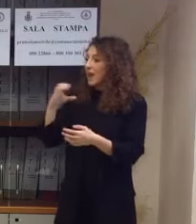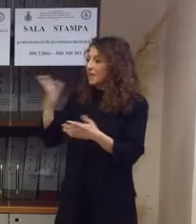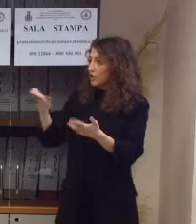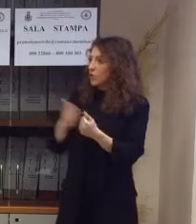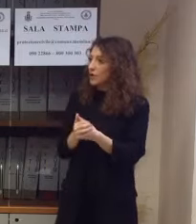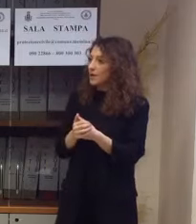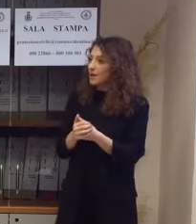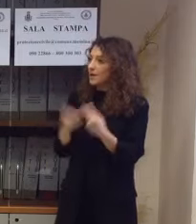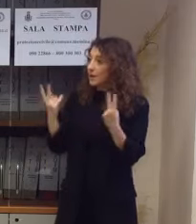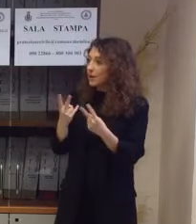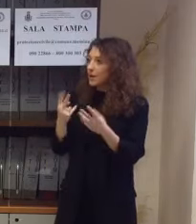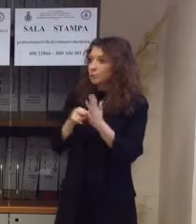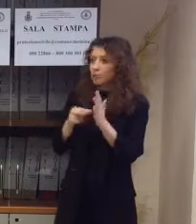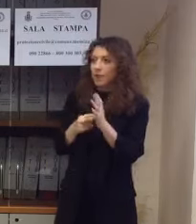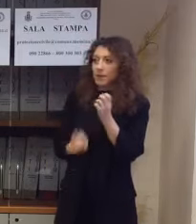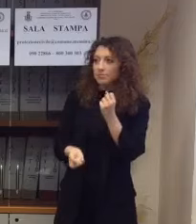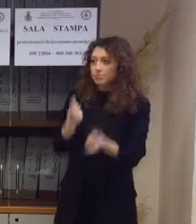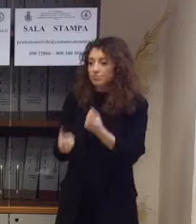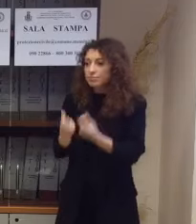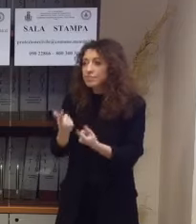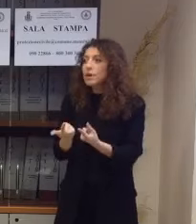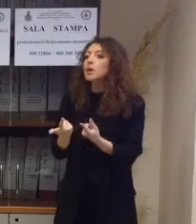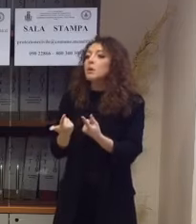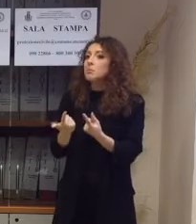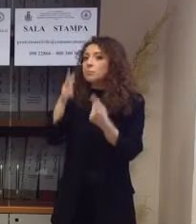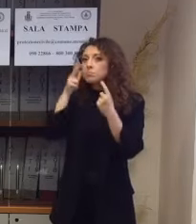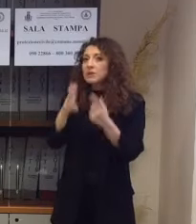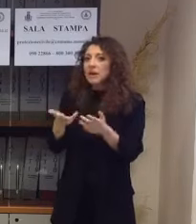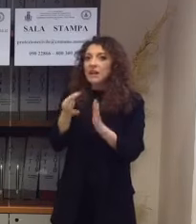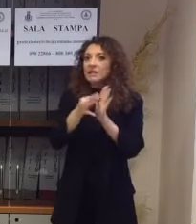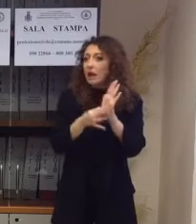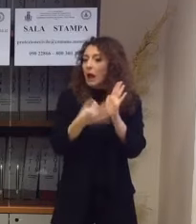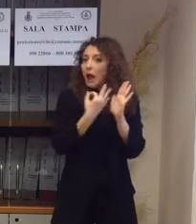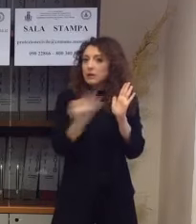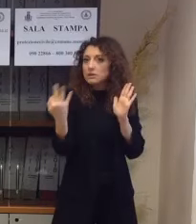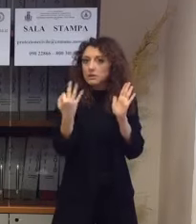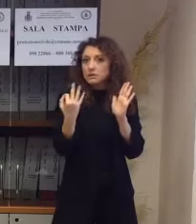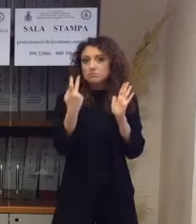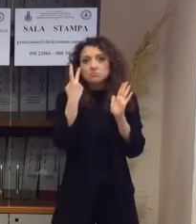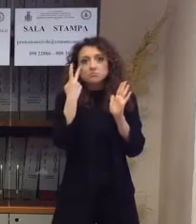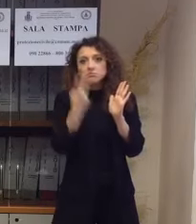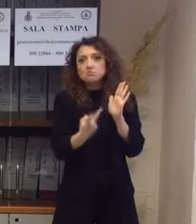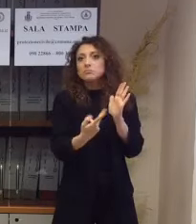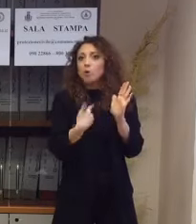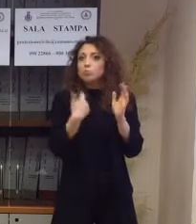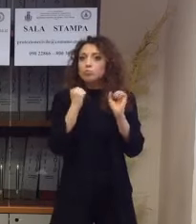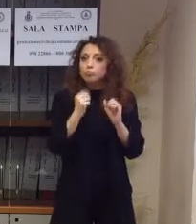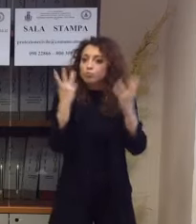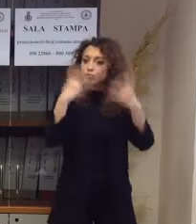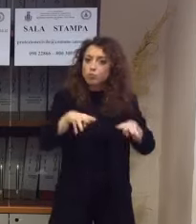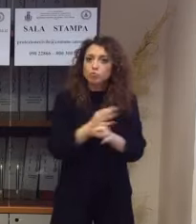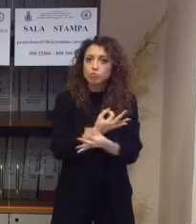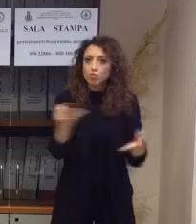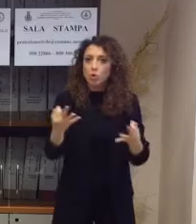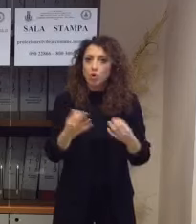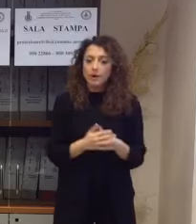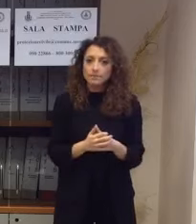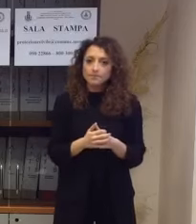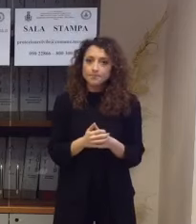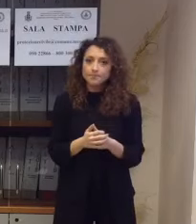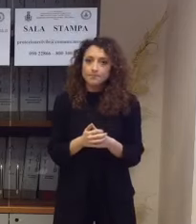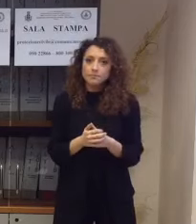tutti i problemi che ci sono stati e che ci sono ancora, sono questi dati che alla fine confermano che, anche